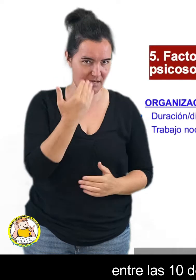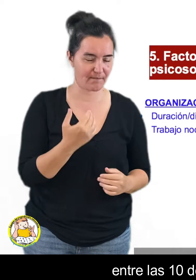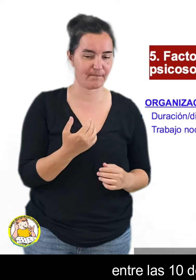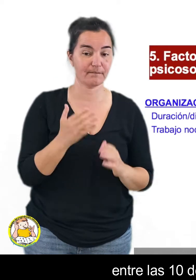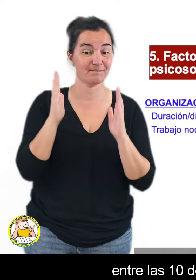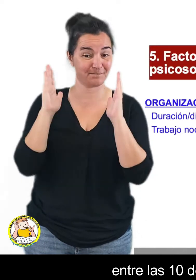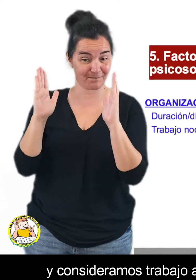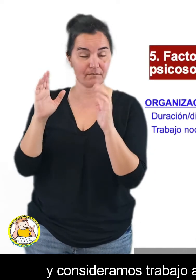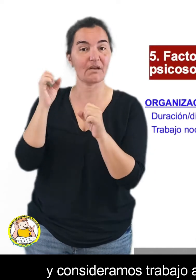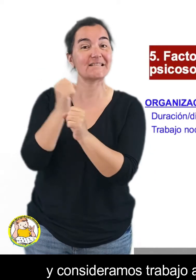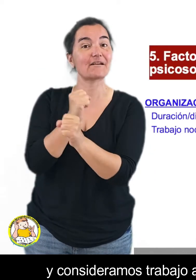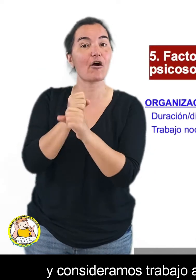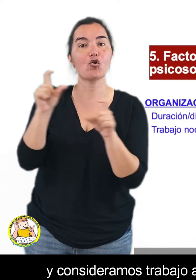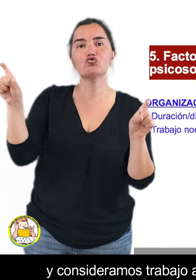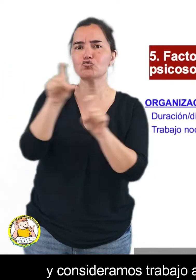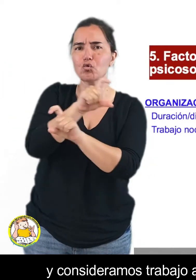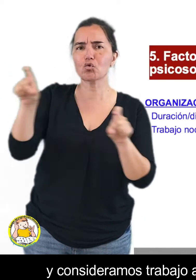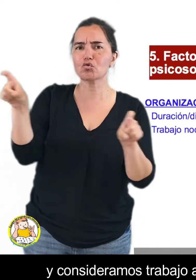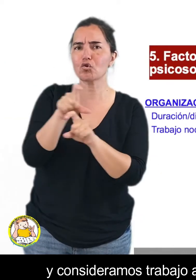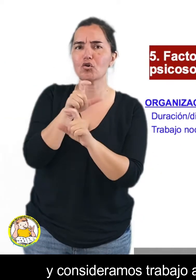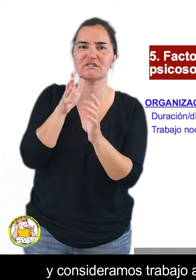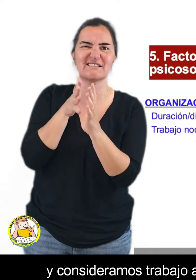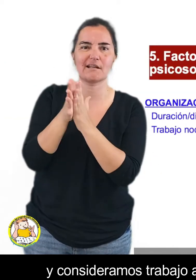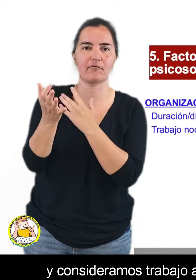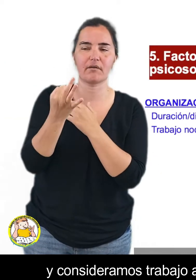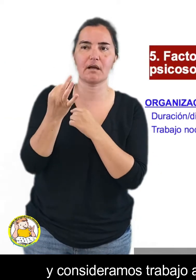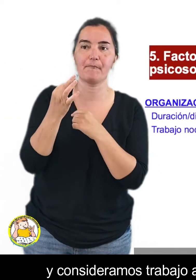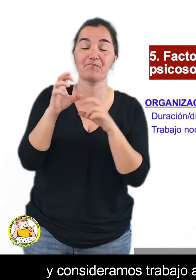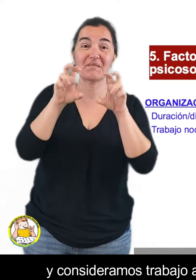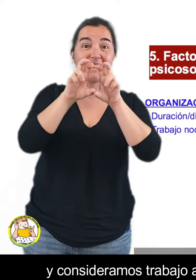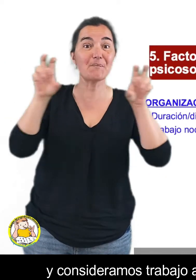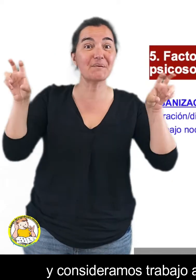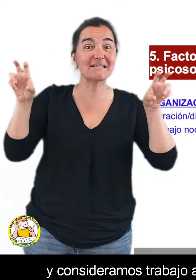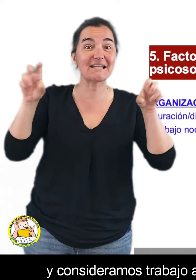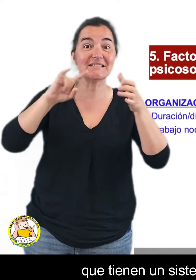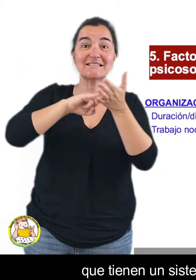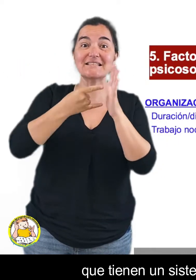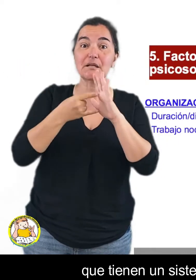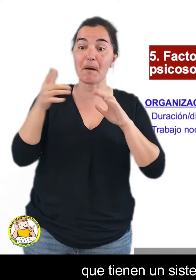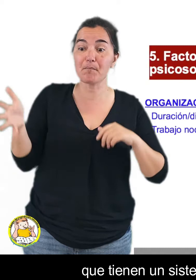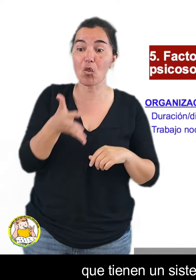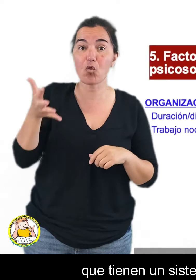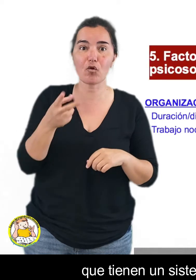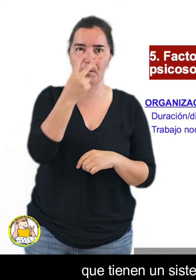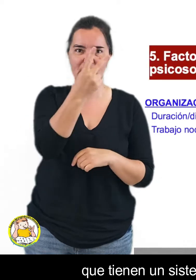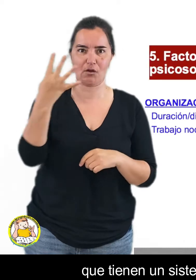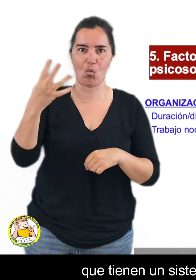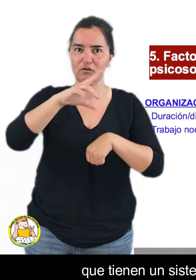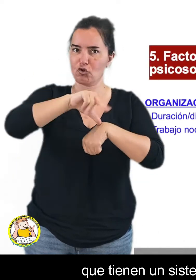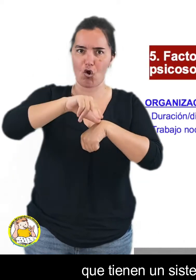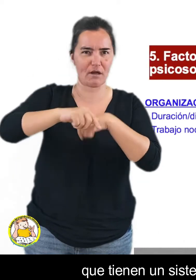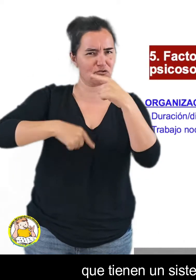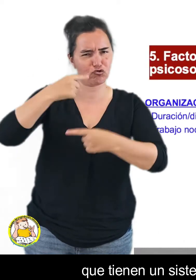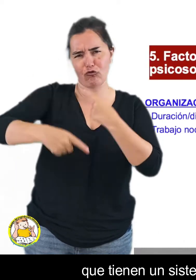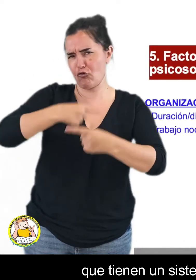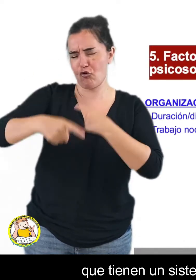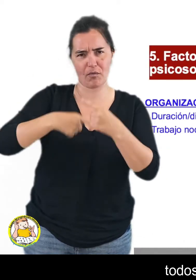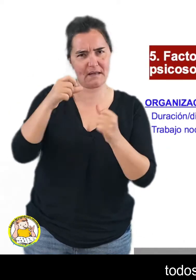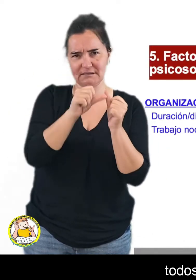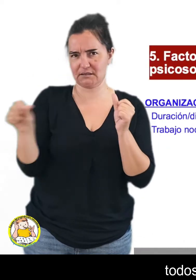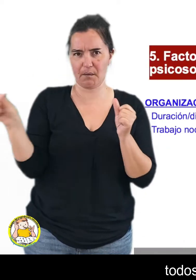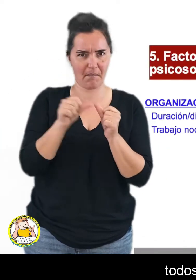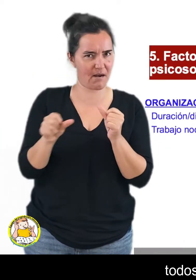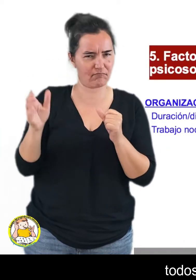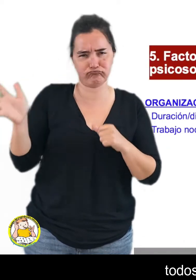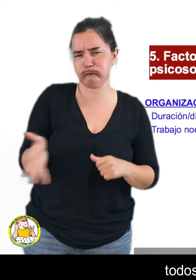las 6 de la mañana, y consideramos trabajo a turnos aquel que se realiza en empresas que tienen un sistema de producción de 24 horas al día